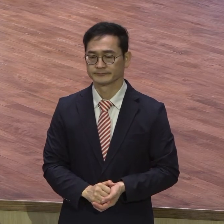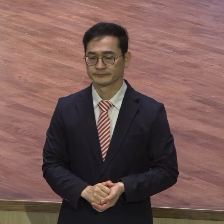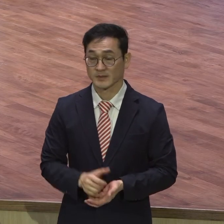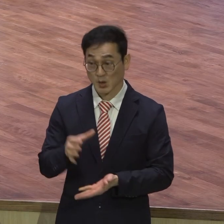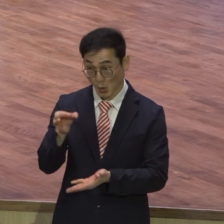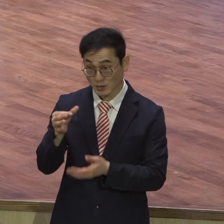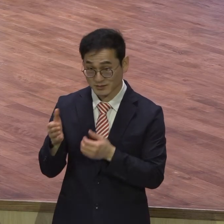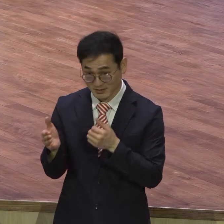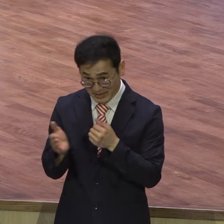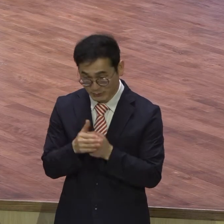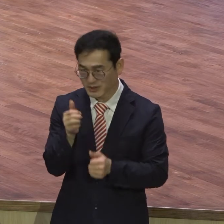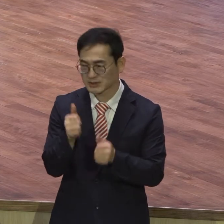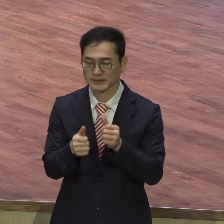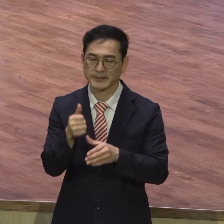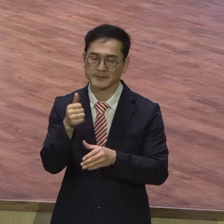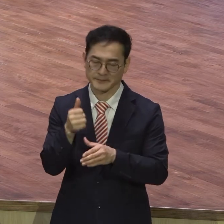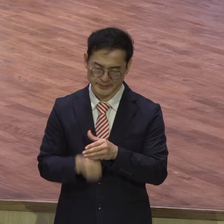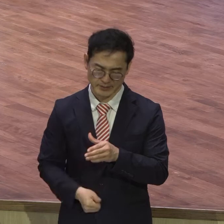물질이 시험 들어요